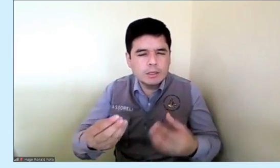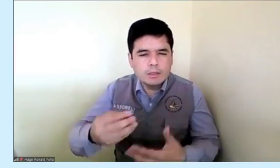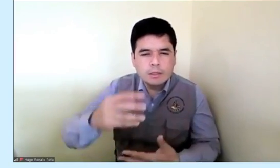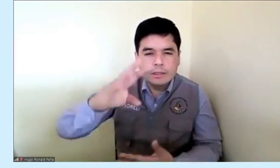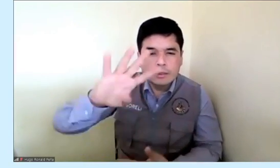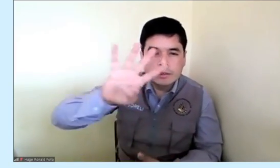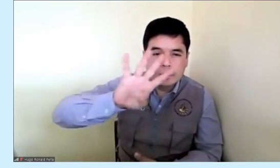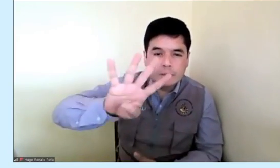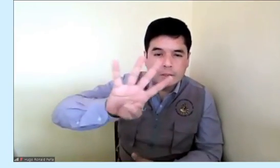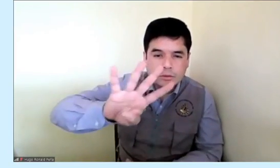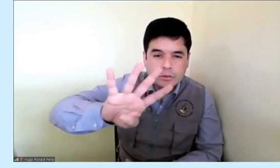¿Por qué?